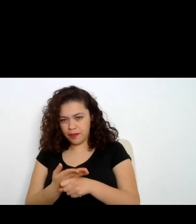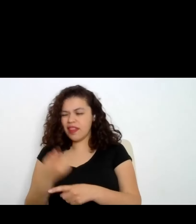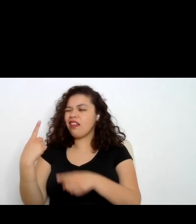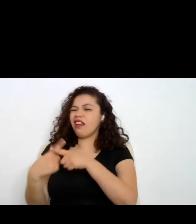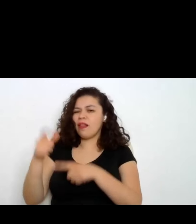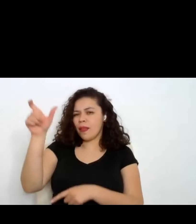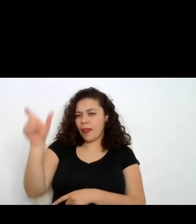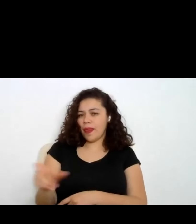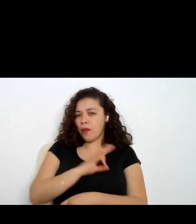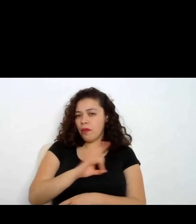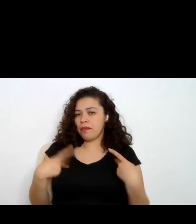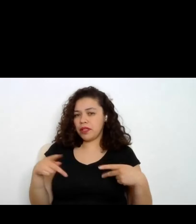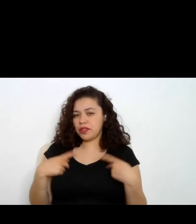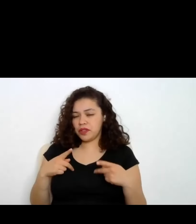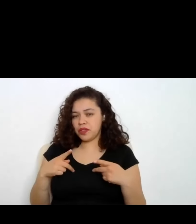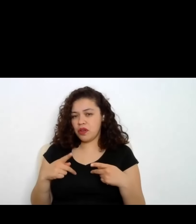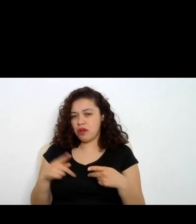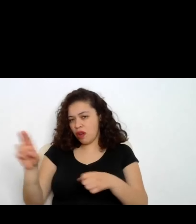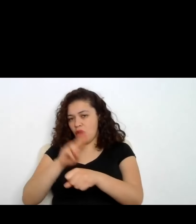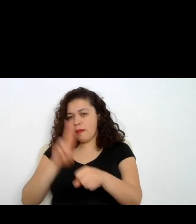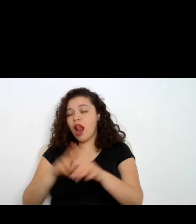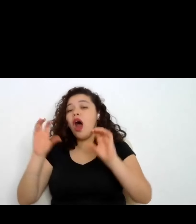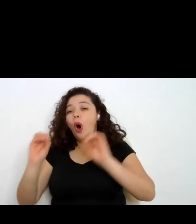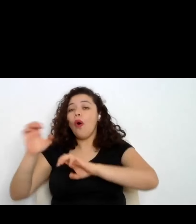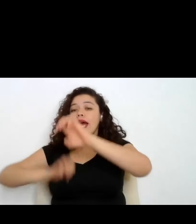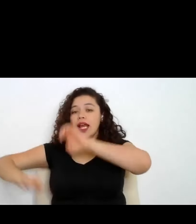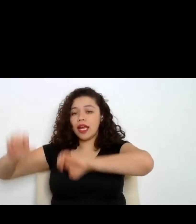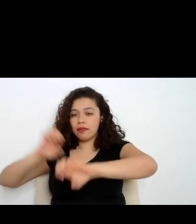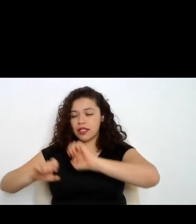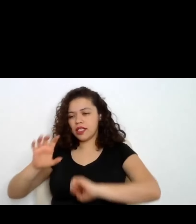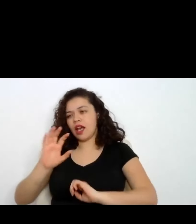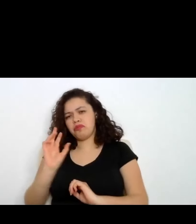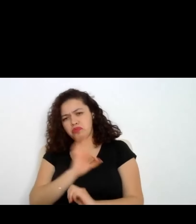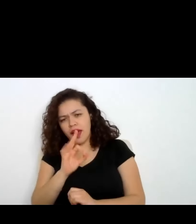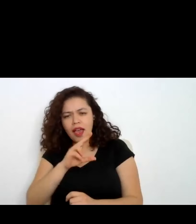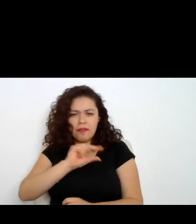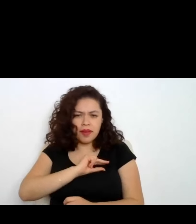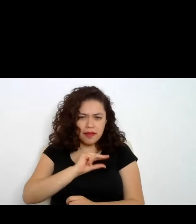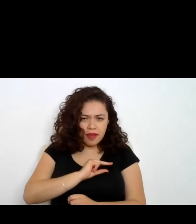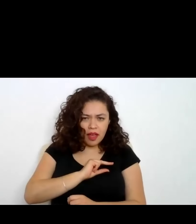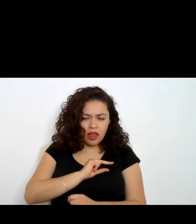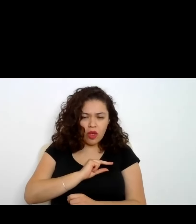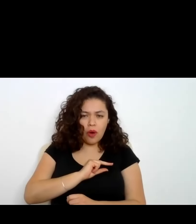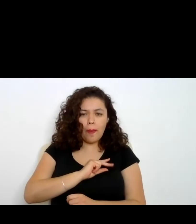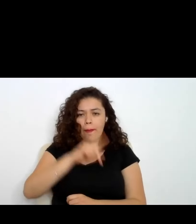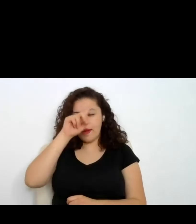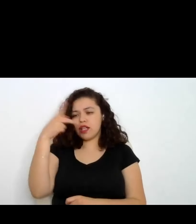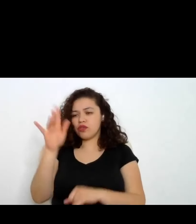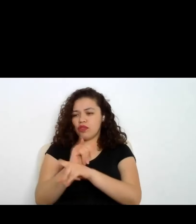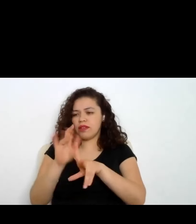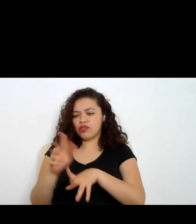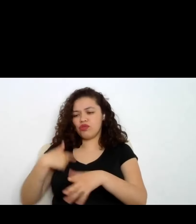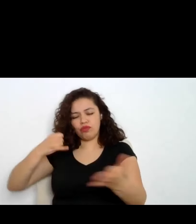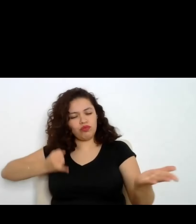persona física o moral de carácter privado que decide sobre el tratamiento de los datos